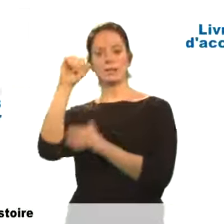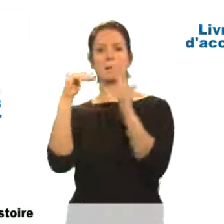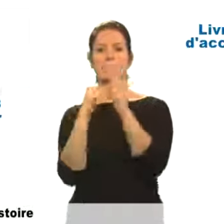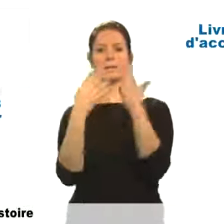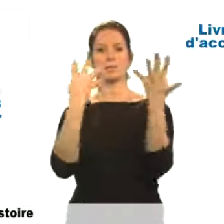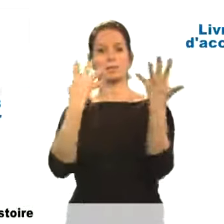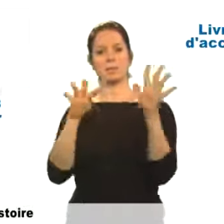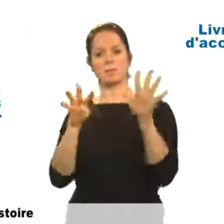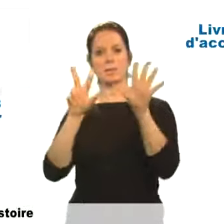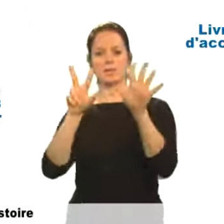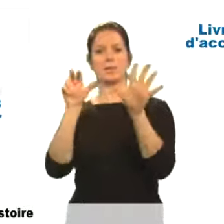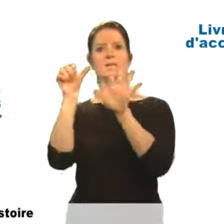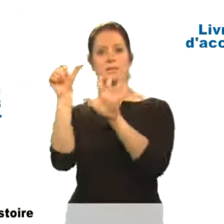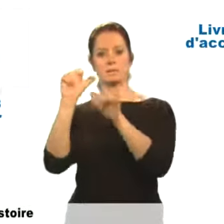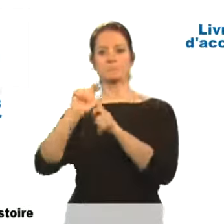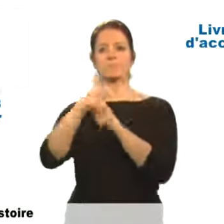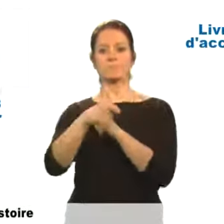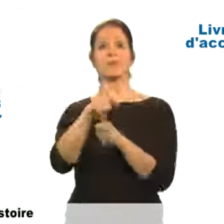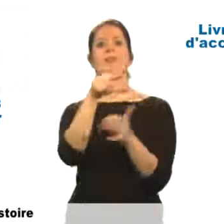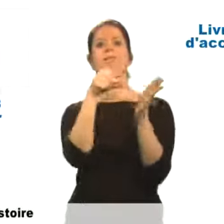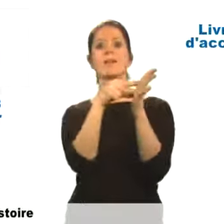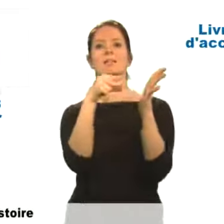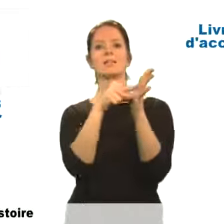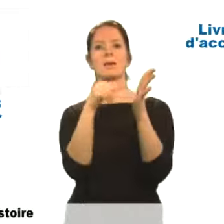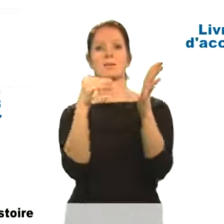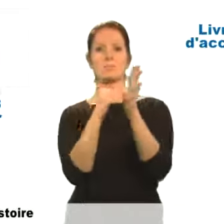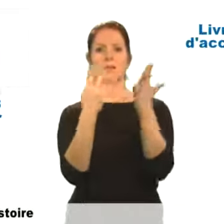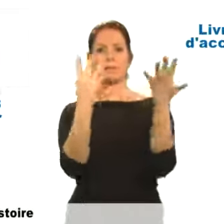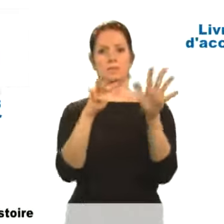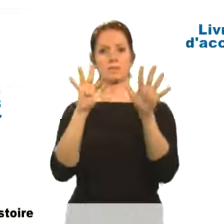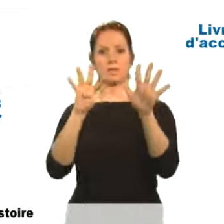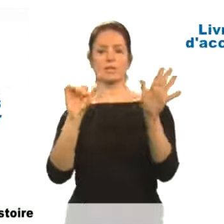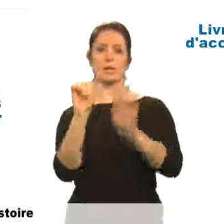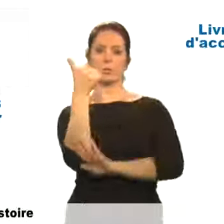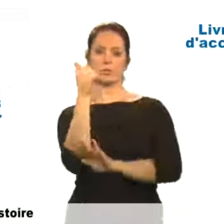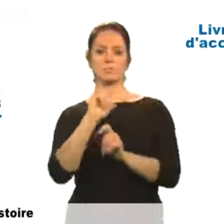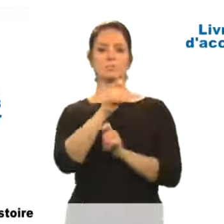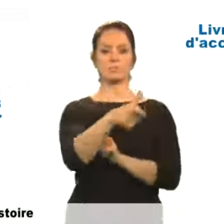en 1991 et Colmar en 1992.